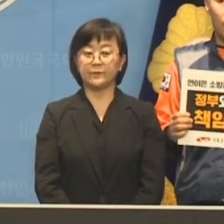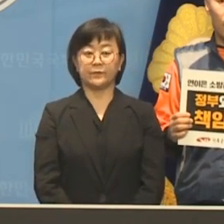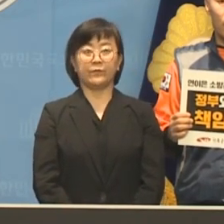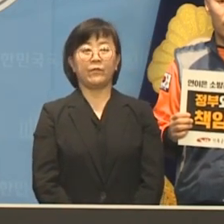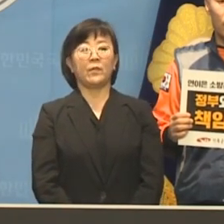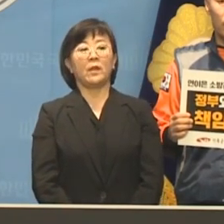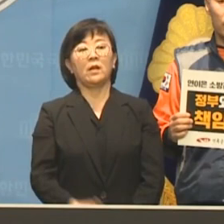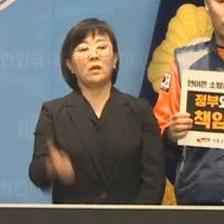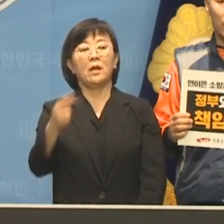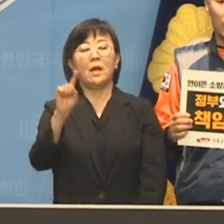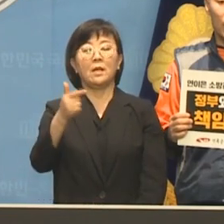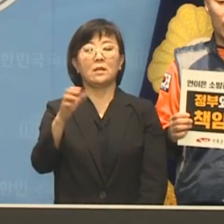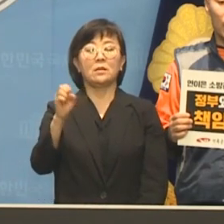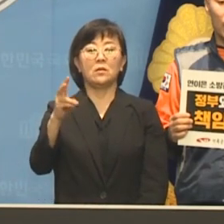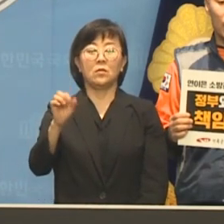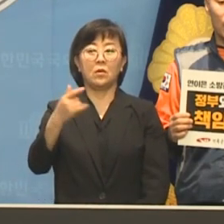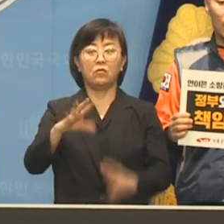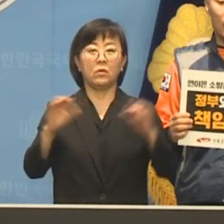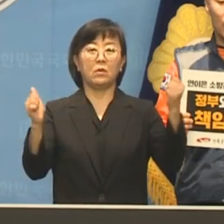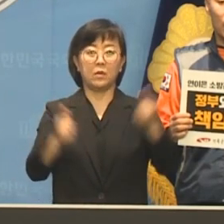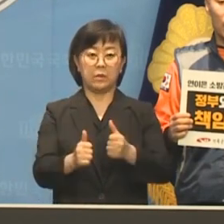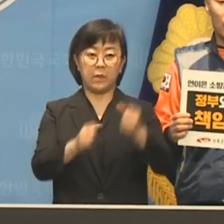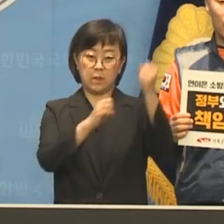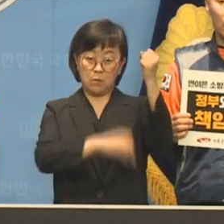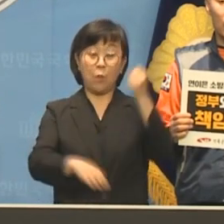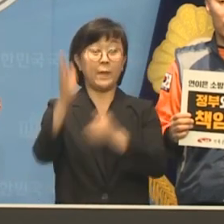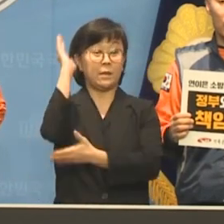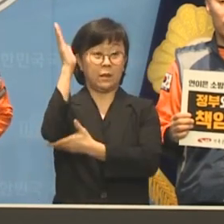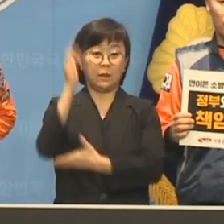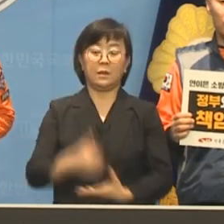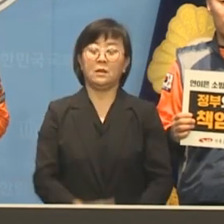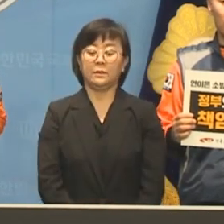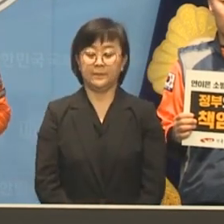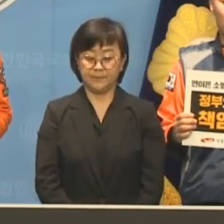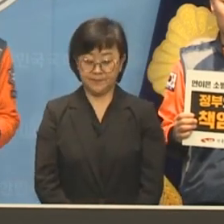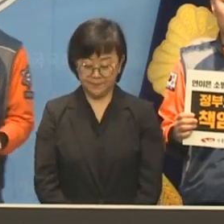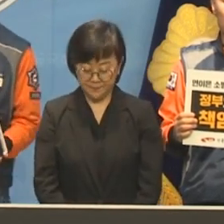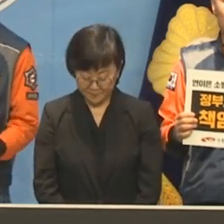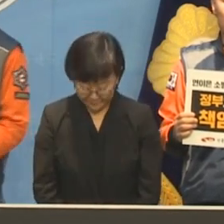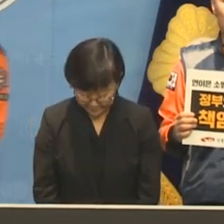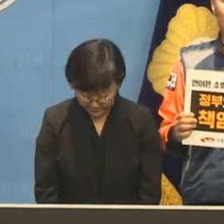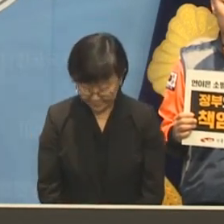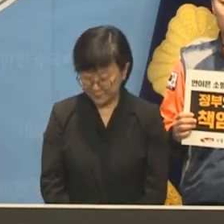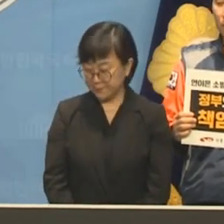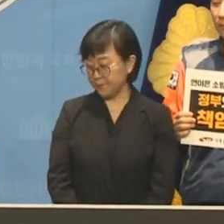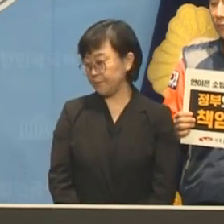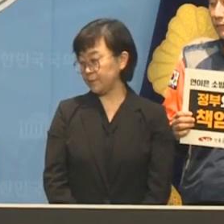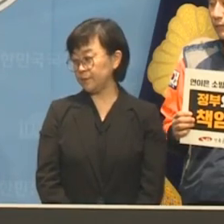이어서 한영애 국회의원님의 의원 발언이 있겠습니다.